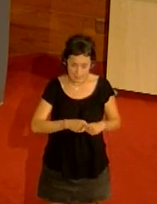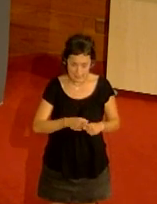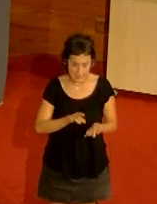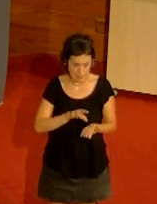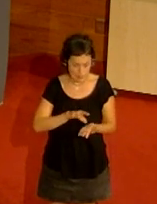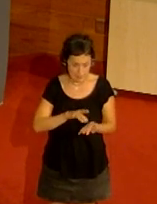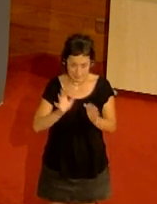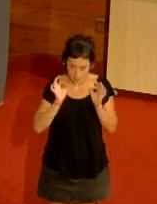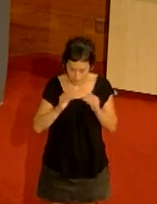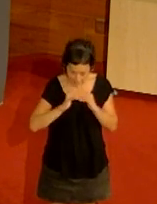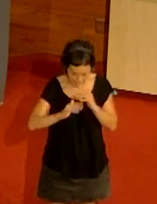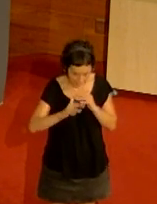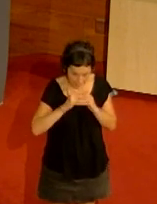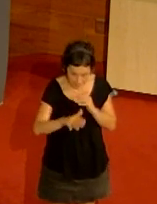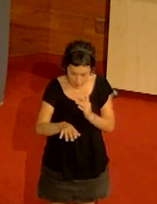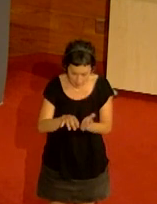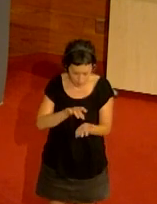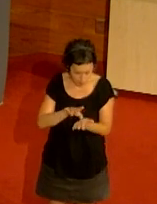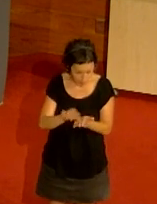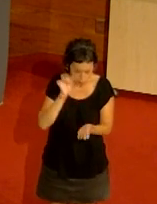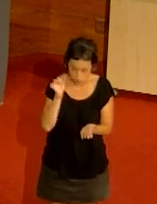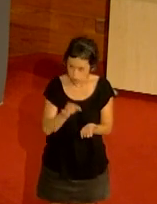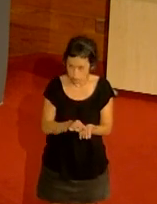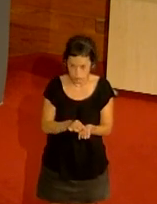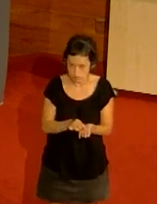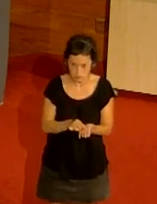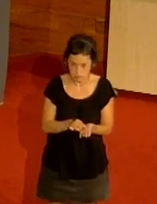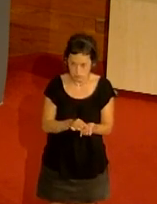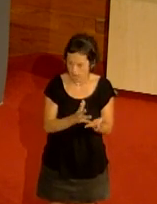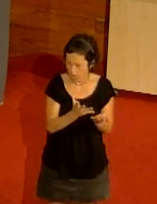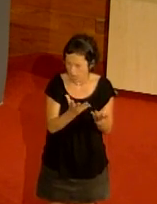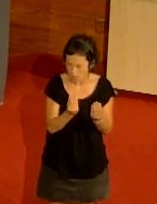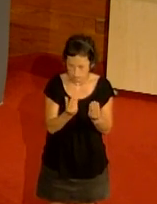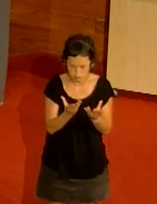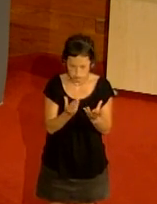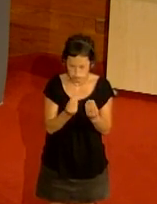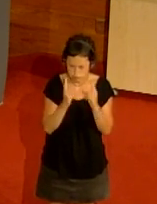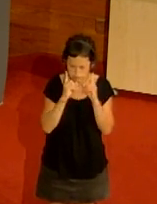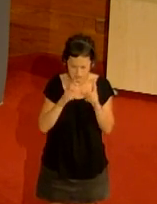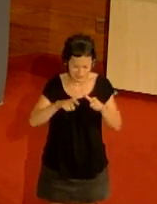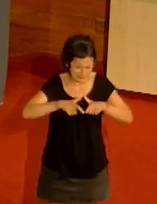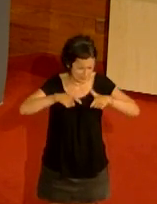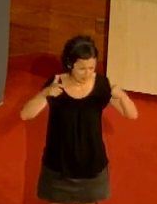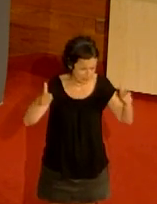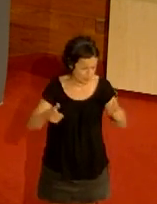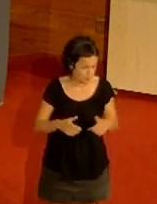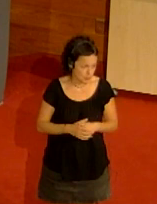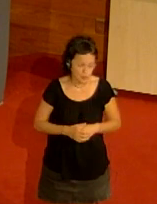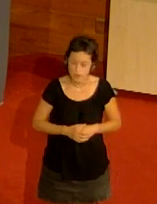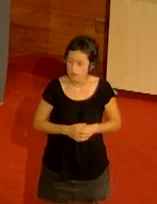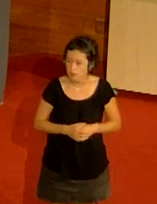mar, muchísimas, ¿no? Ahí les llaman pushbacks, ¿no? Muchísimas, ¿no? Bueno, esto va en contra